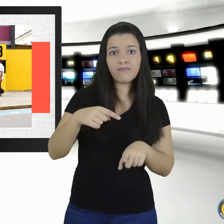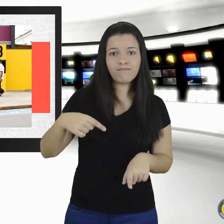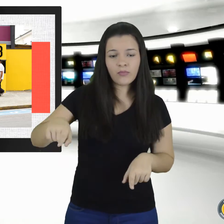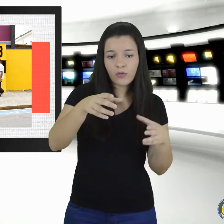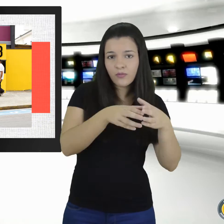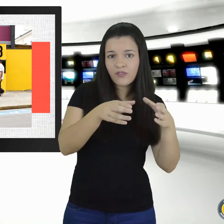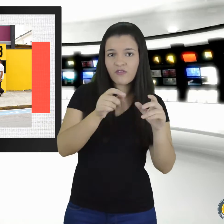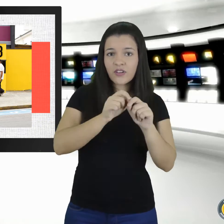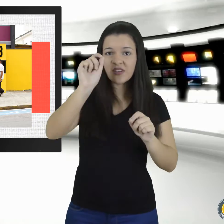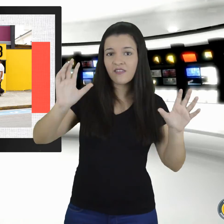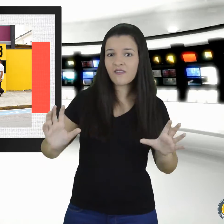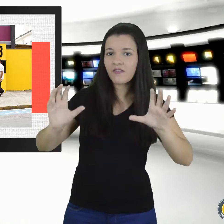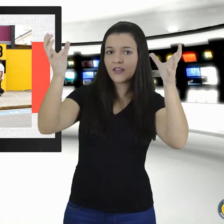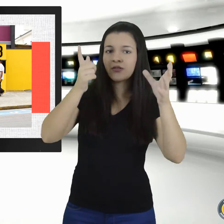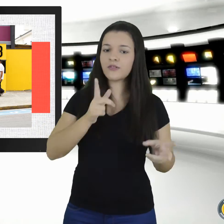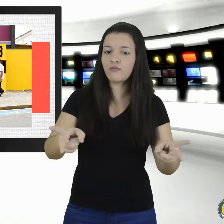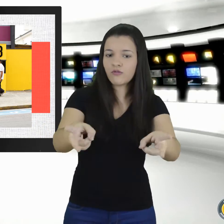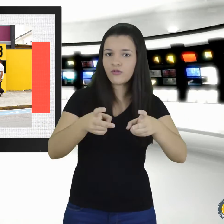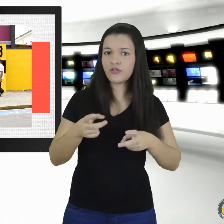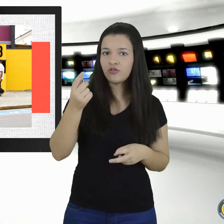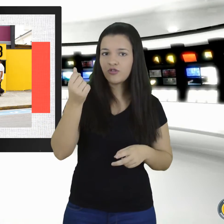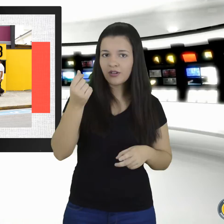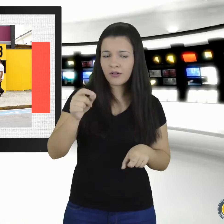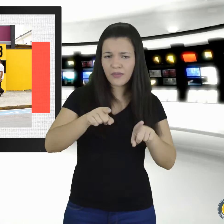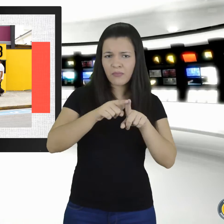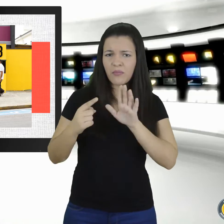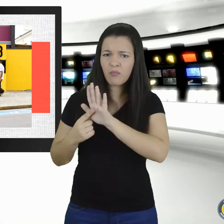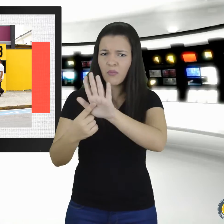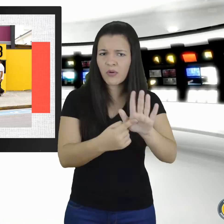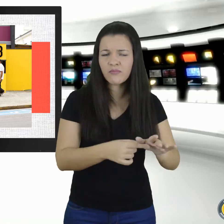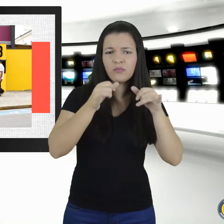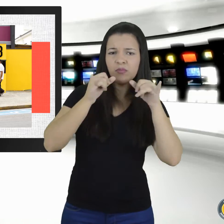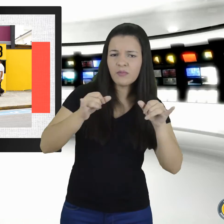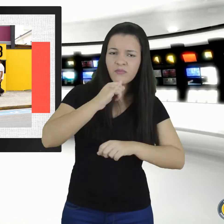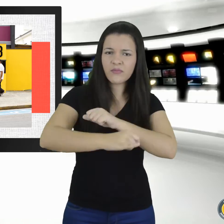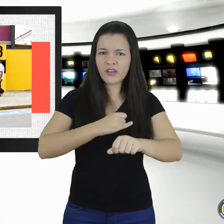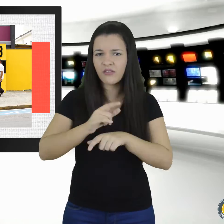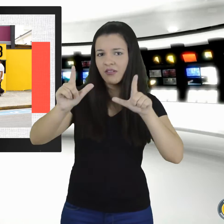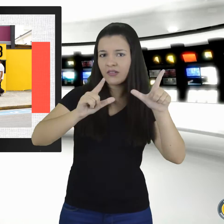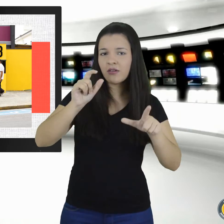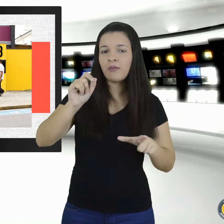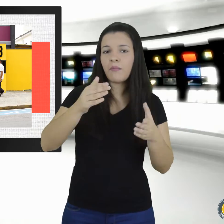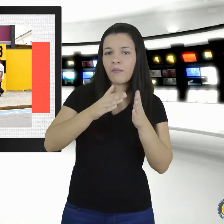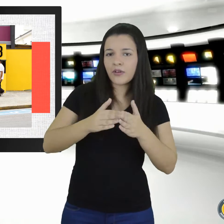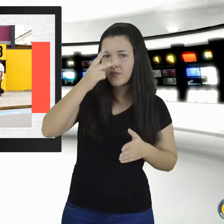eventos beneficentes, campanhas de marketing relacionadas à causa e, há 3